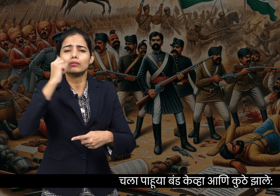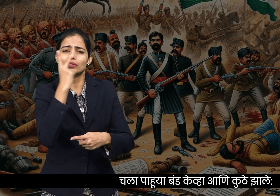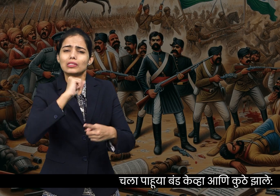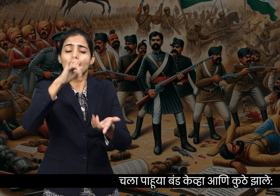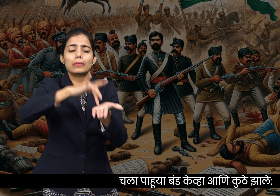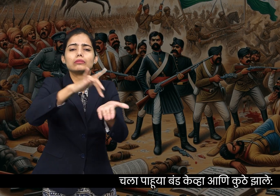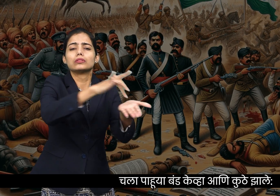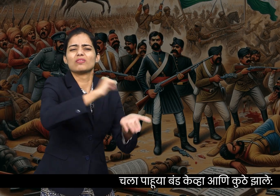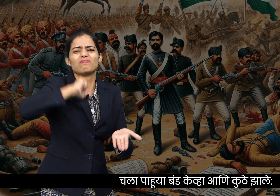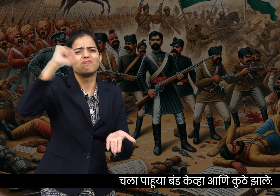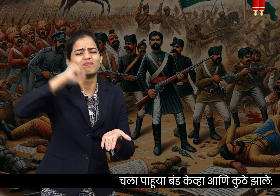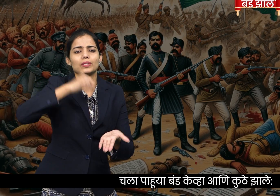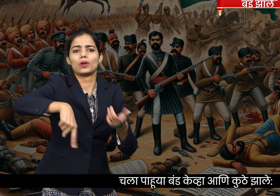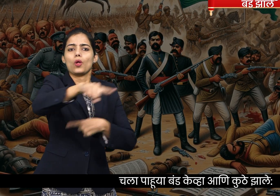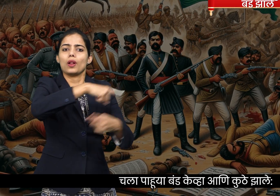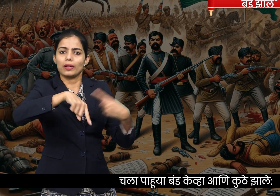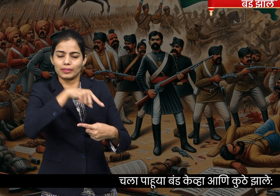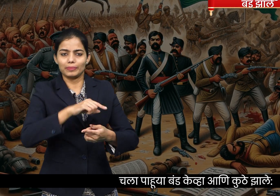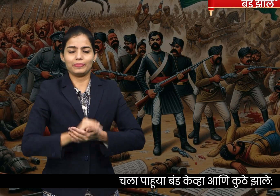आणि कुठे झाले.